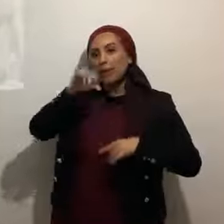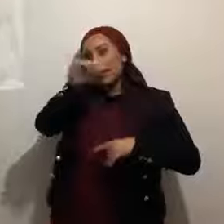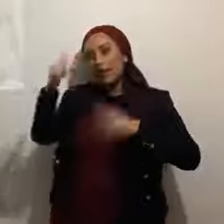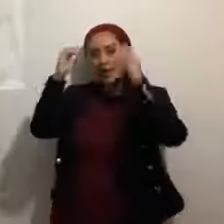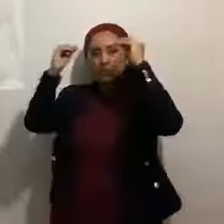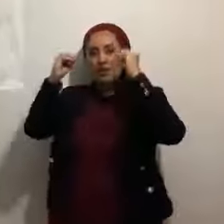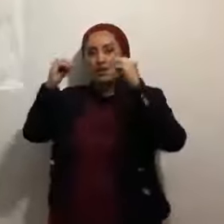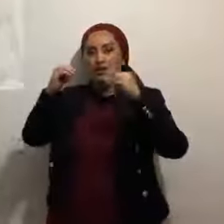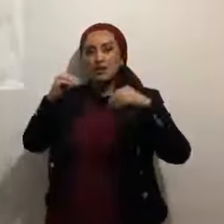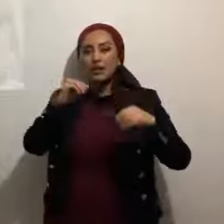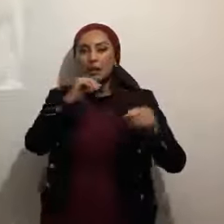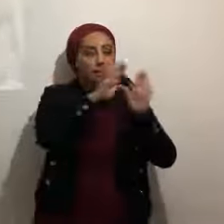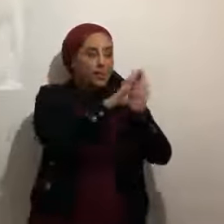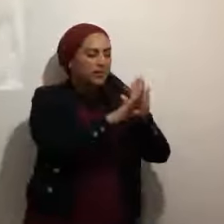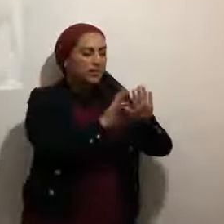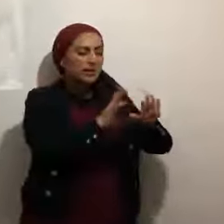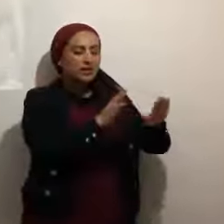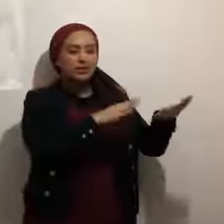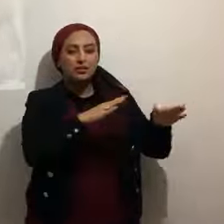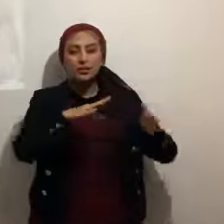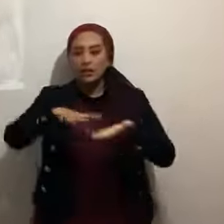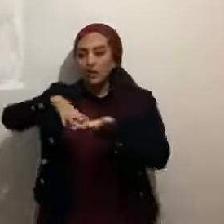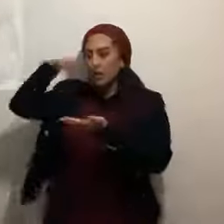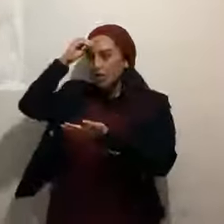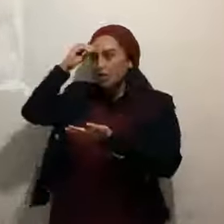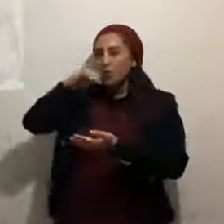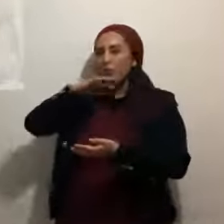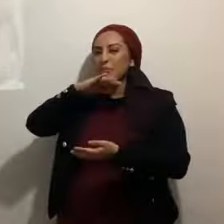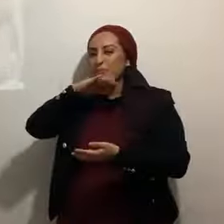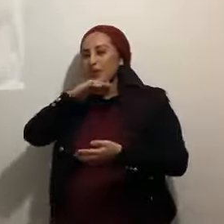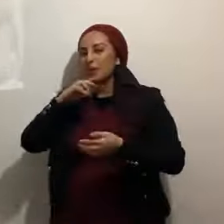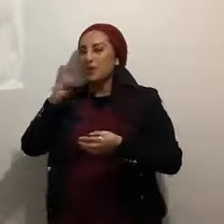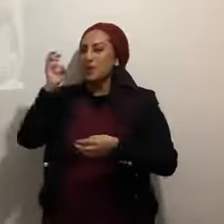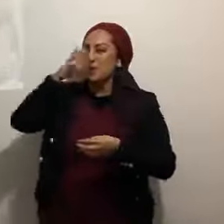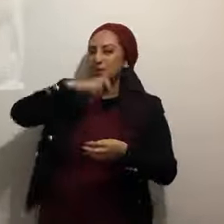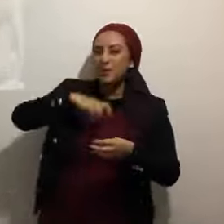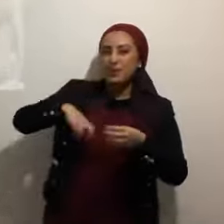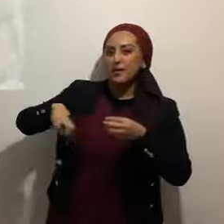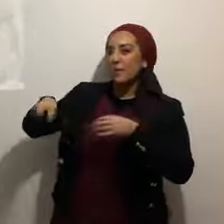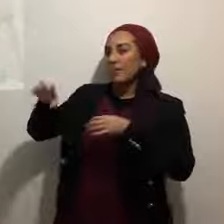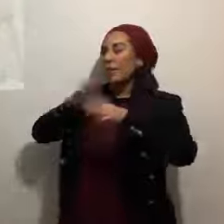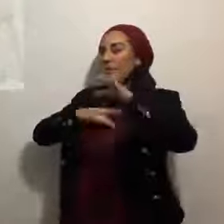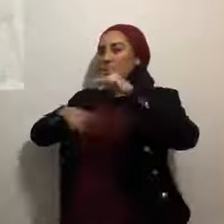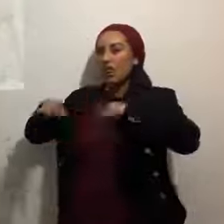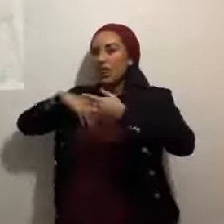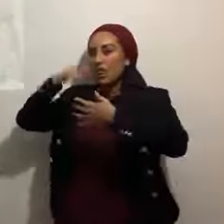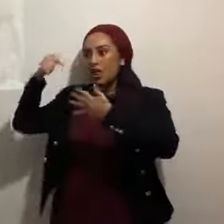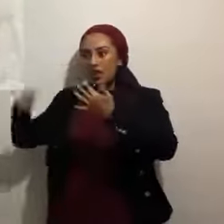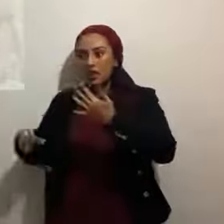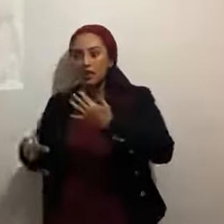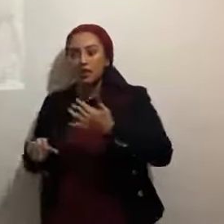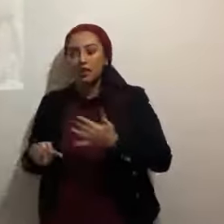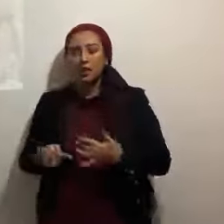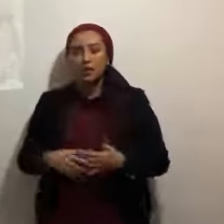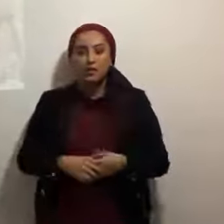Torah, el Shabbat, las fiestas, los dones del Espíritu de Yahweh, los dones de Ruach HaKodesh, etcétera, etcétera, te